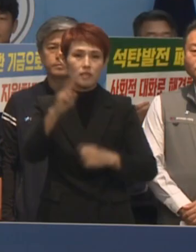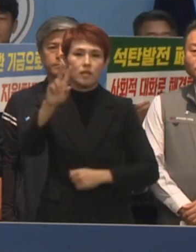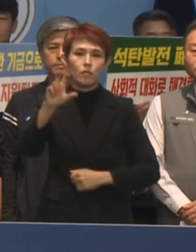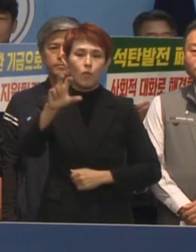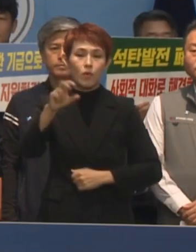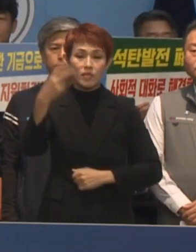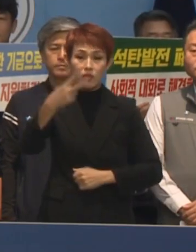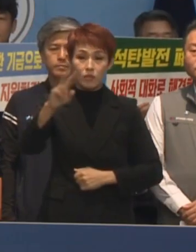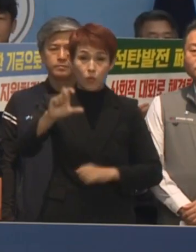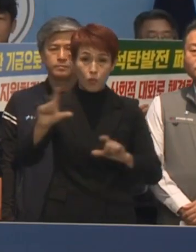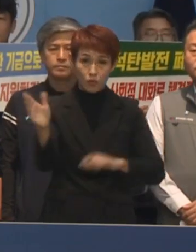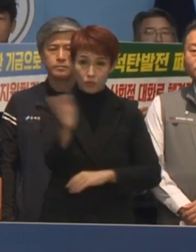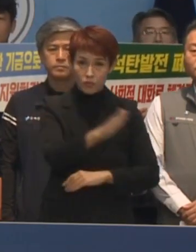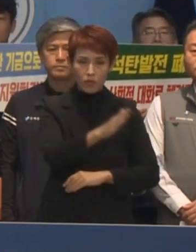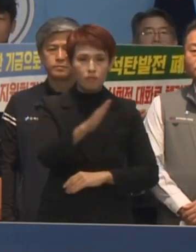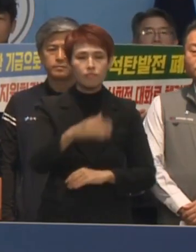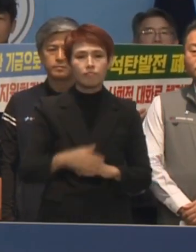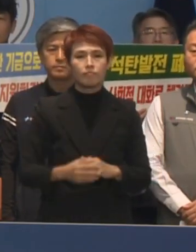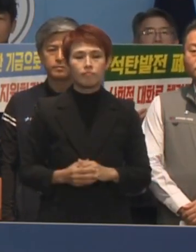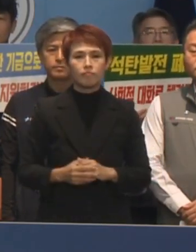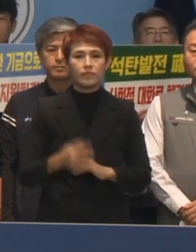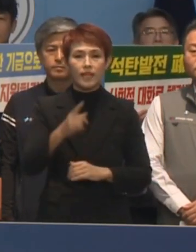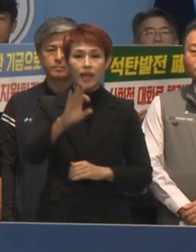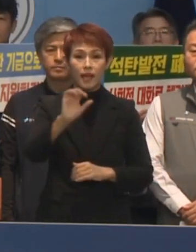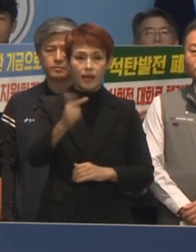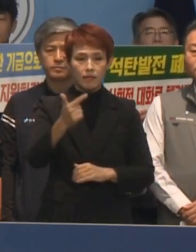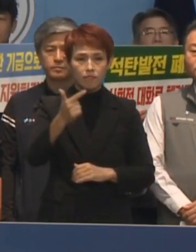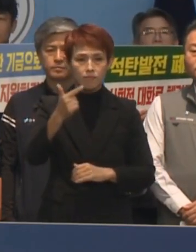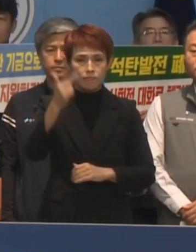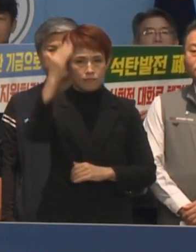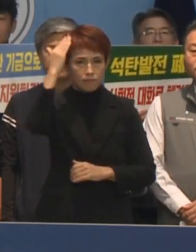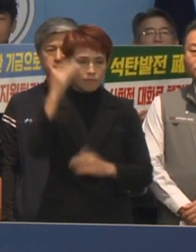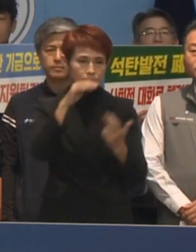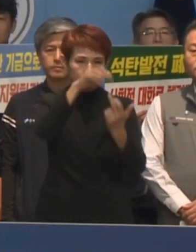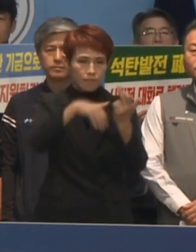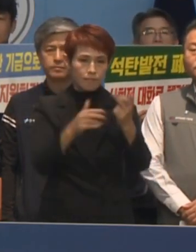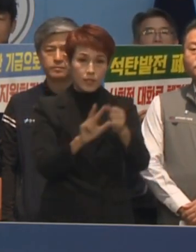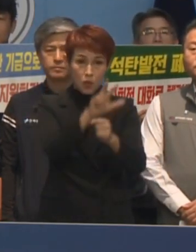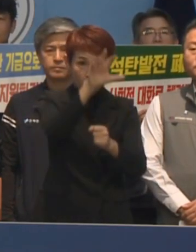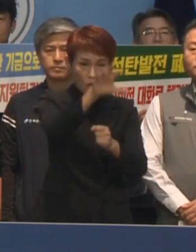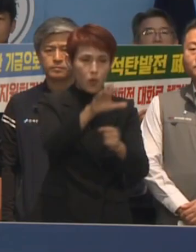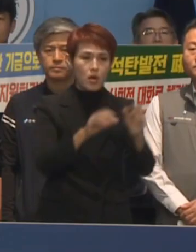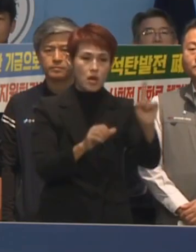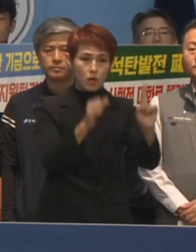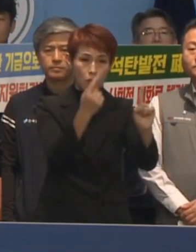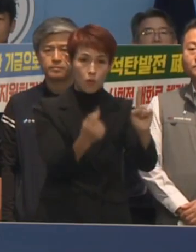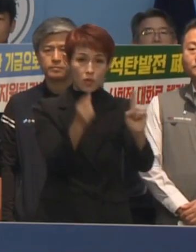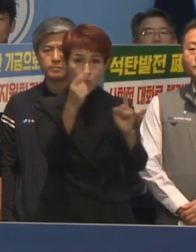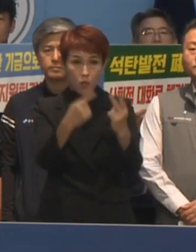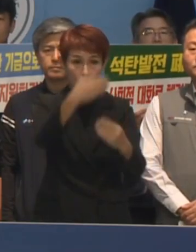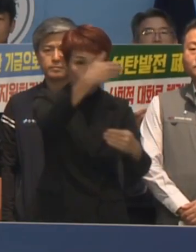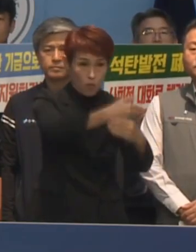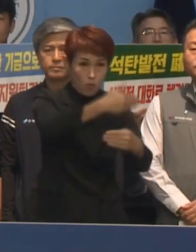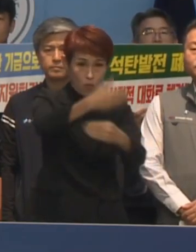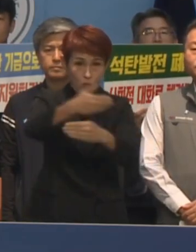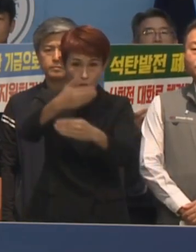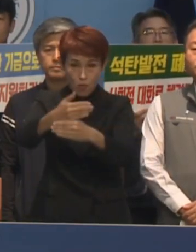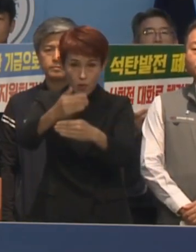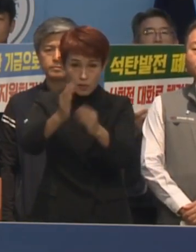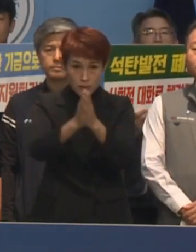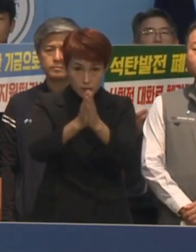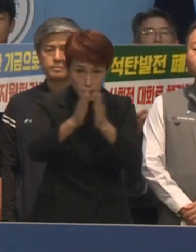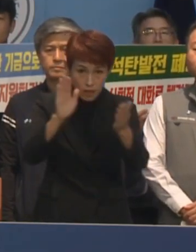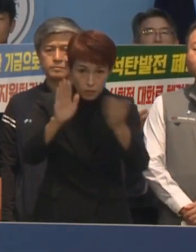2025년부터 태안 석탄화력발전소 1, 2호기 폐쇄를 시작으로 전국 화력발전소 폐쇄가 본격적으로